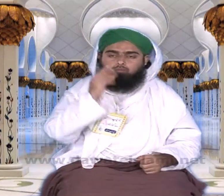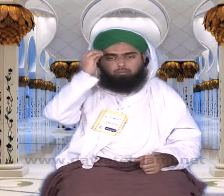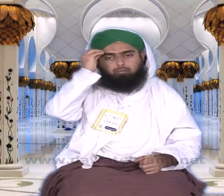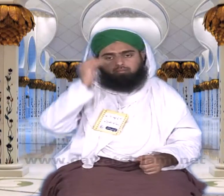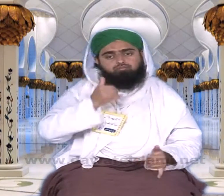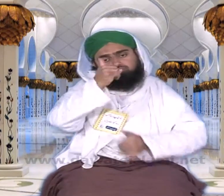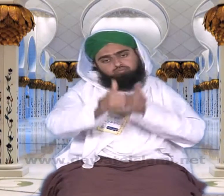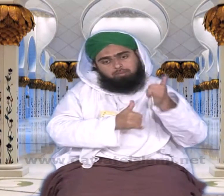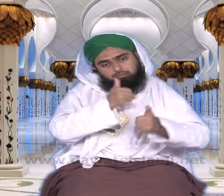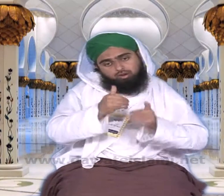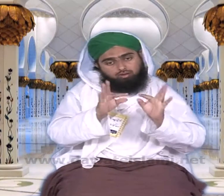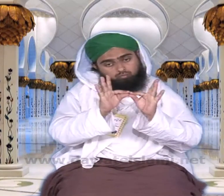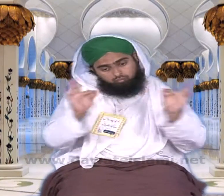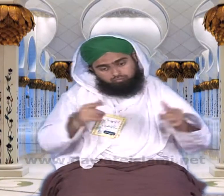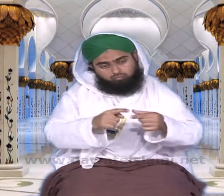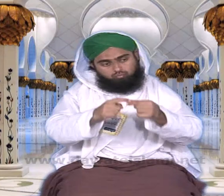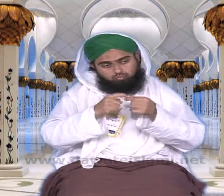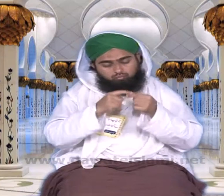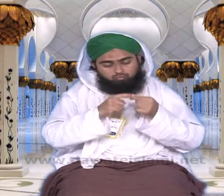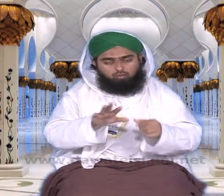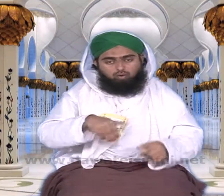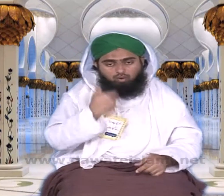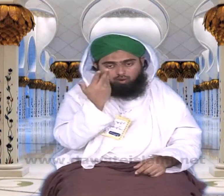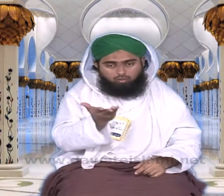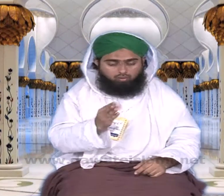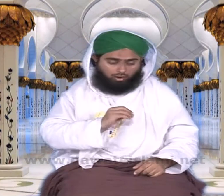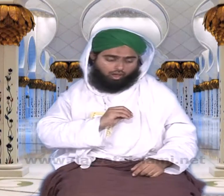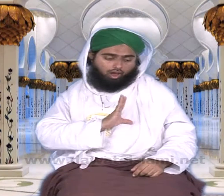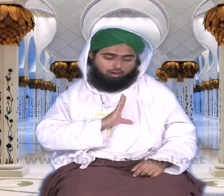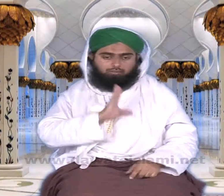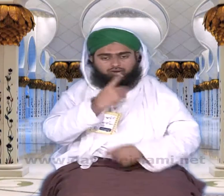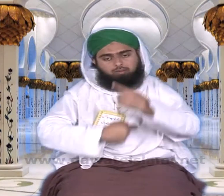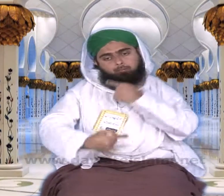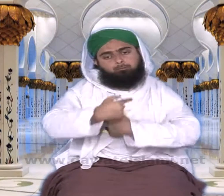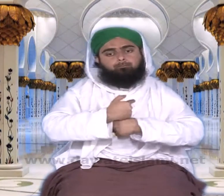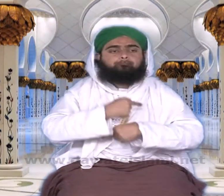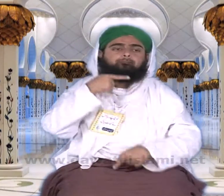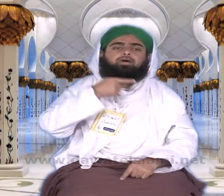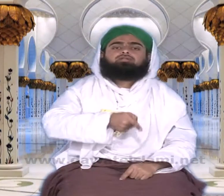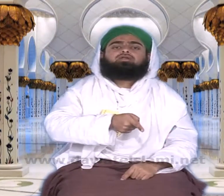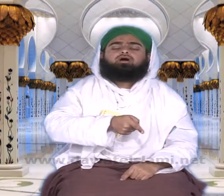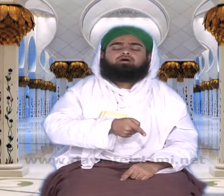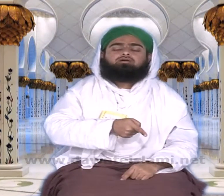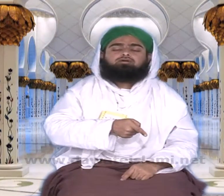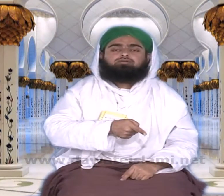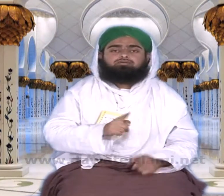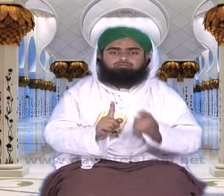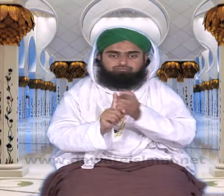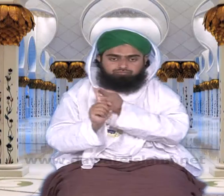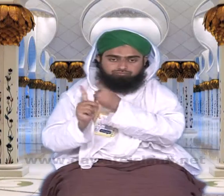سے ذرے ذرے کا حساب لیا جائے گا اور اپنے عمل کا بدلہ پائے گا